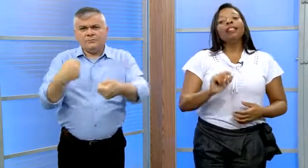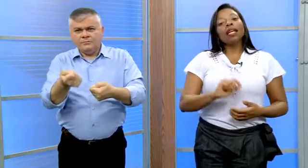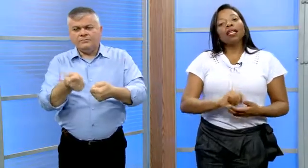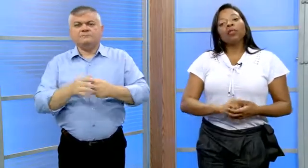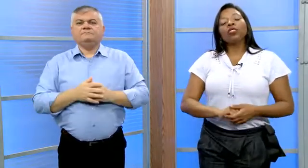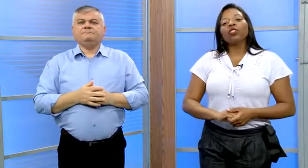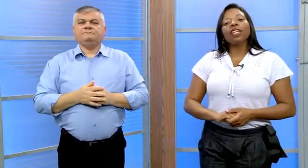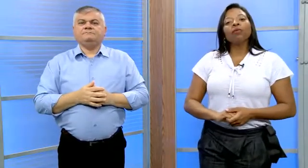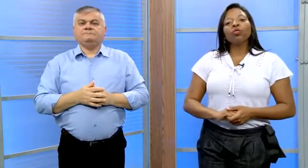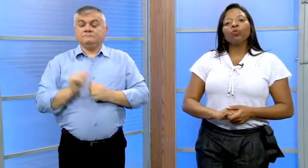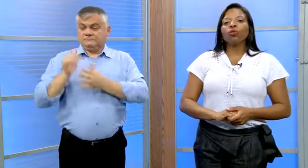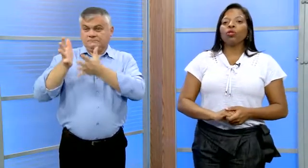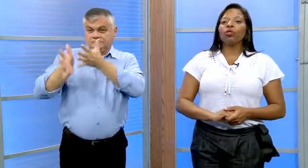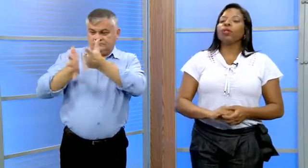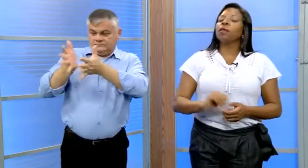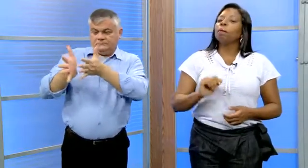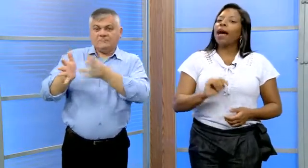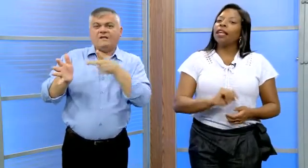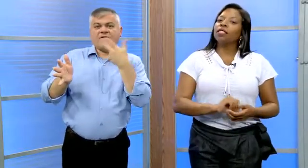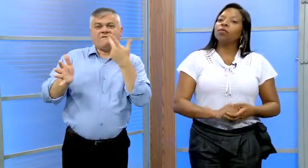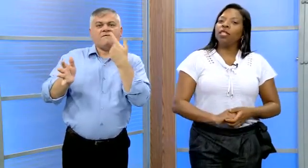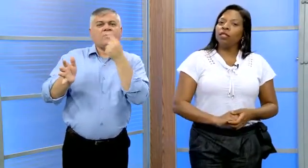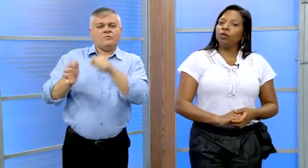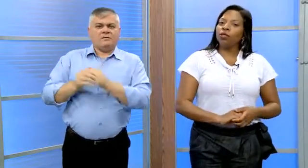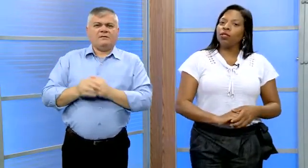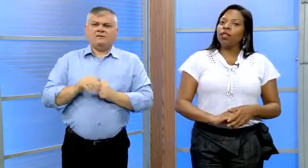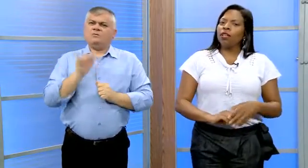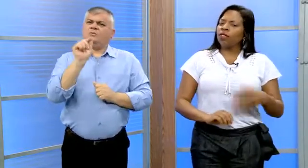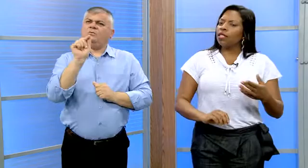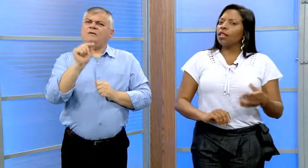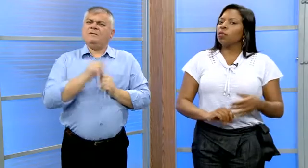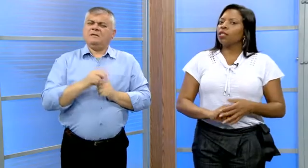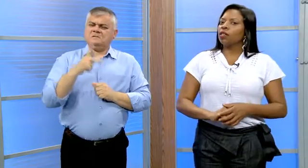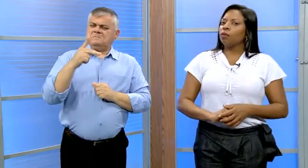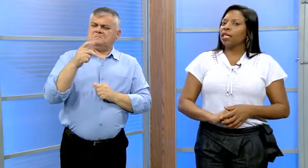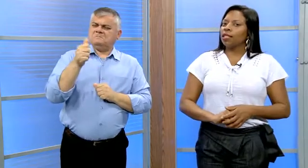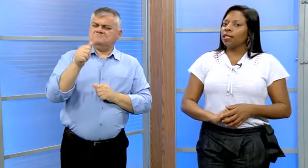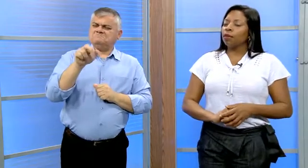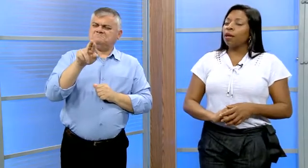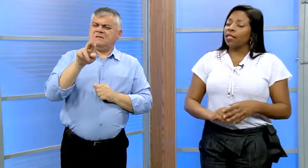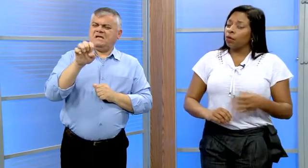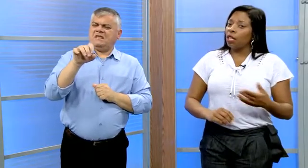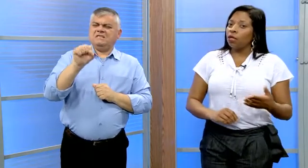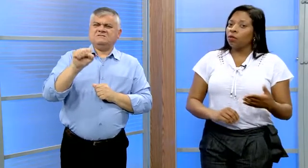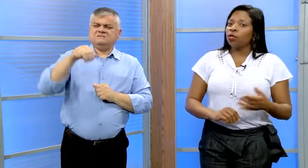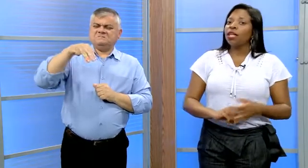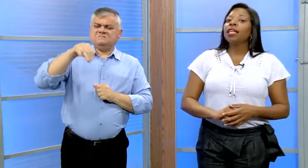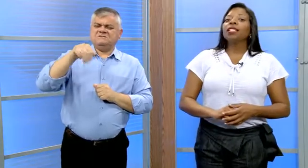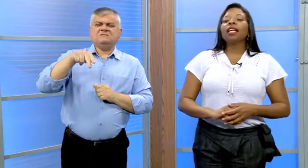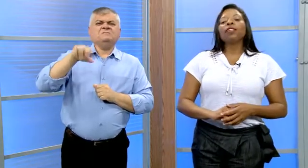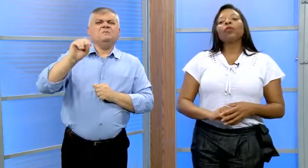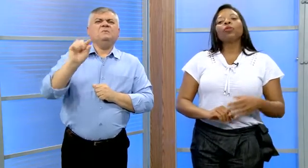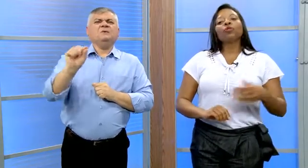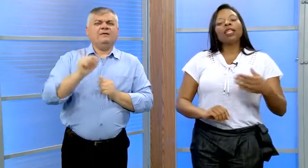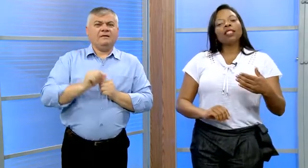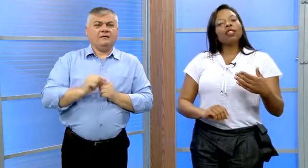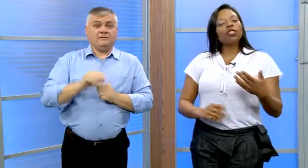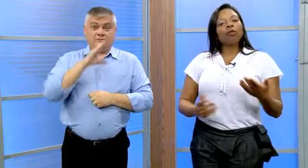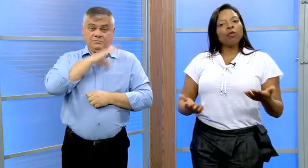Na Libras nós falamos muito em pares mínimos. E você sabe o que são pares mínimos? Na língua portuguesa nós chamamos